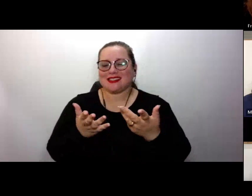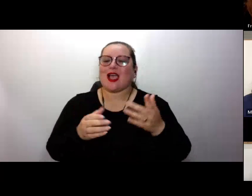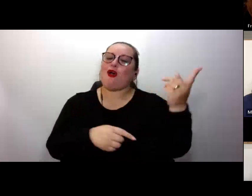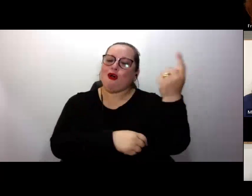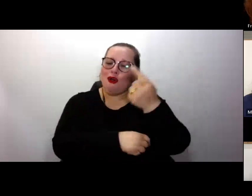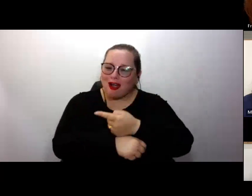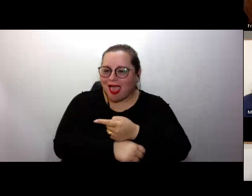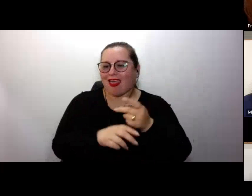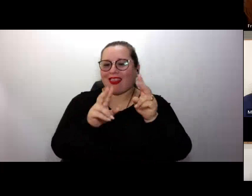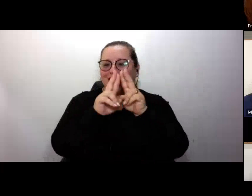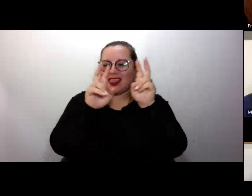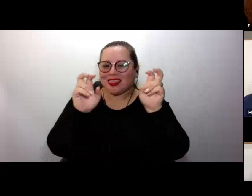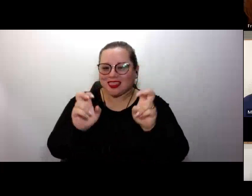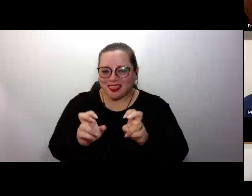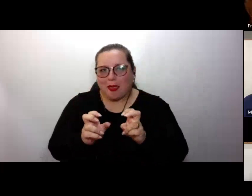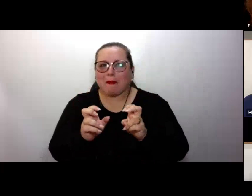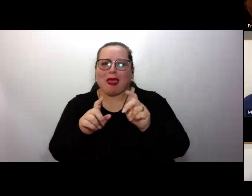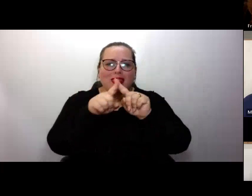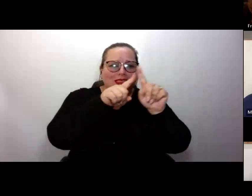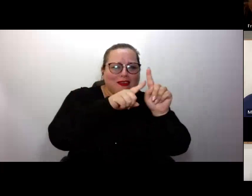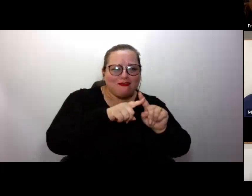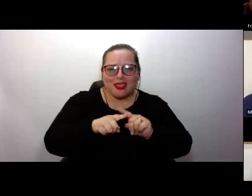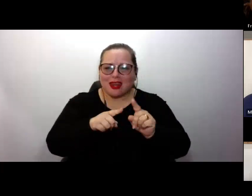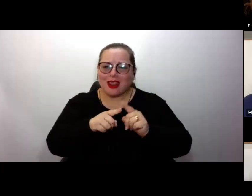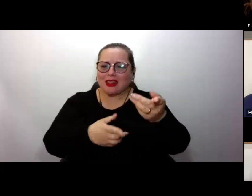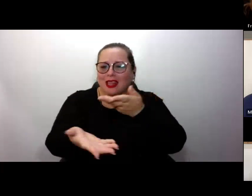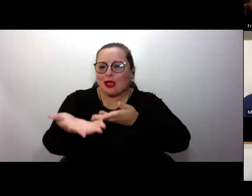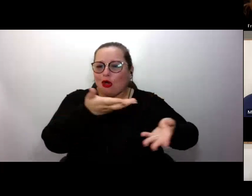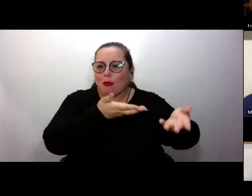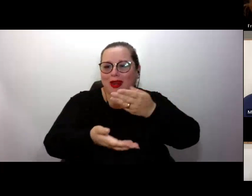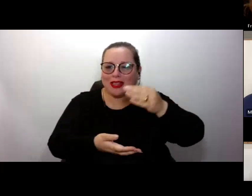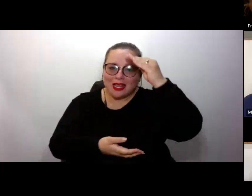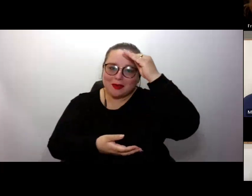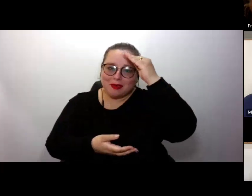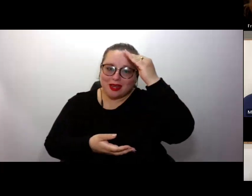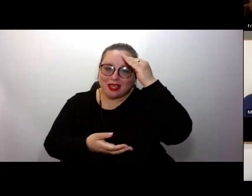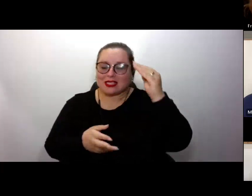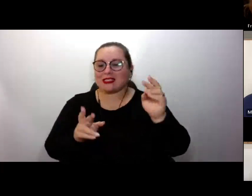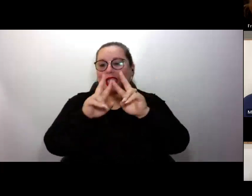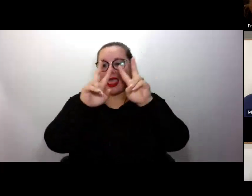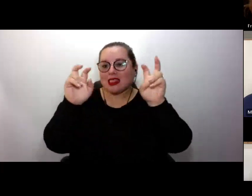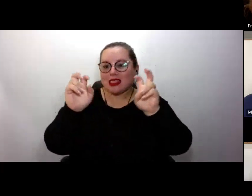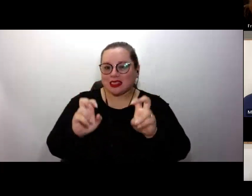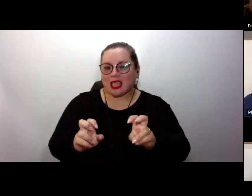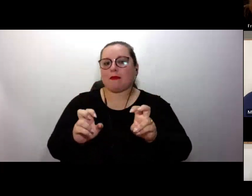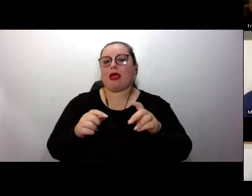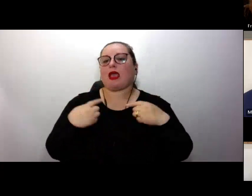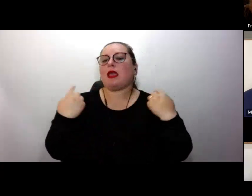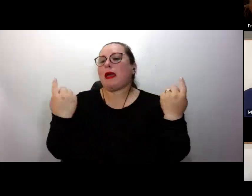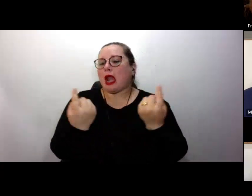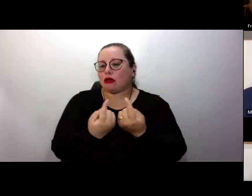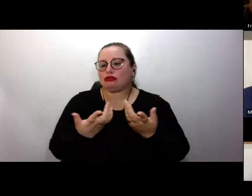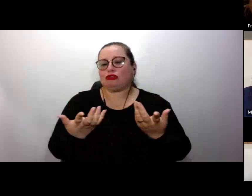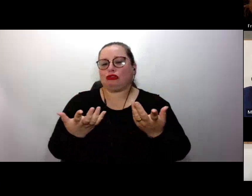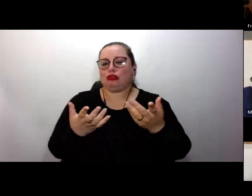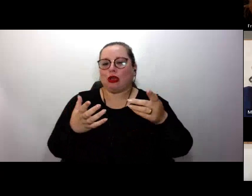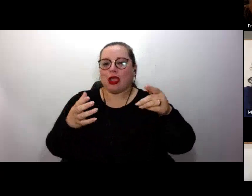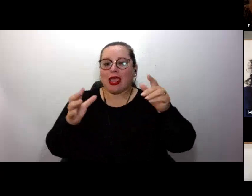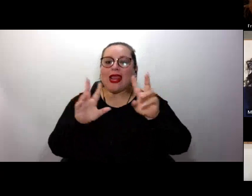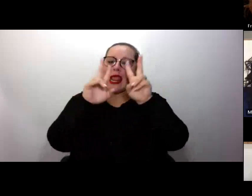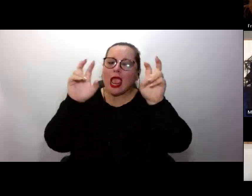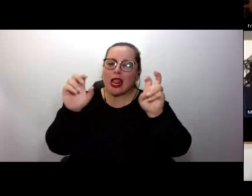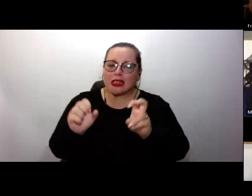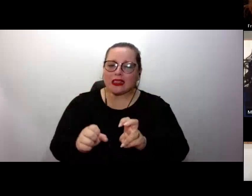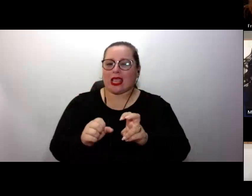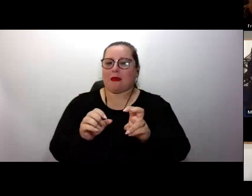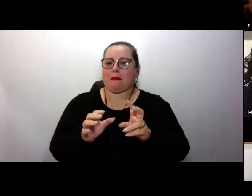jornada de temas y de compartir experiencias en torno a una temática que para quienes estamos